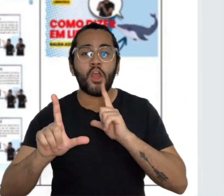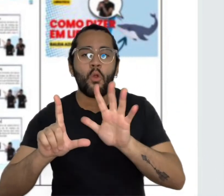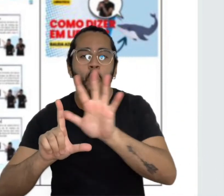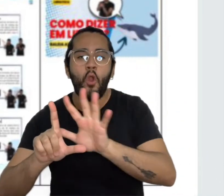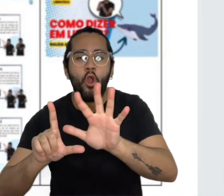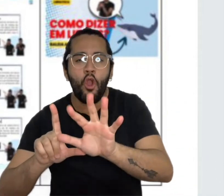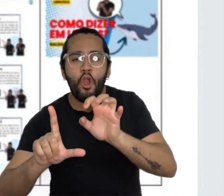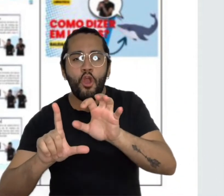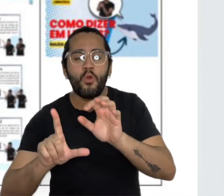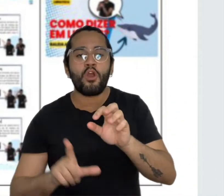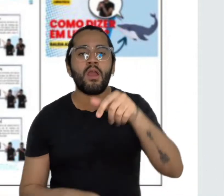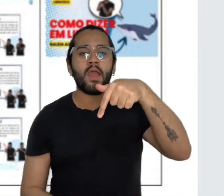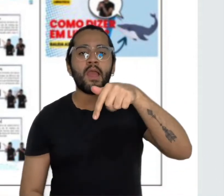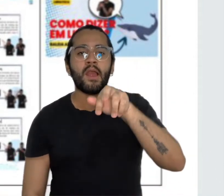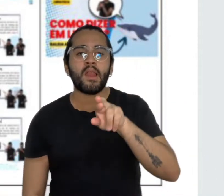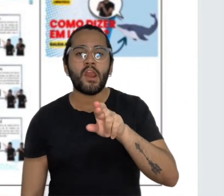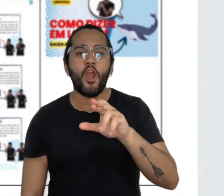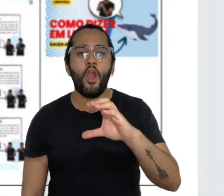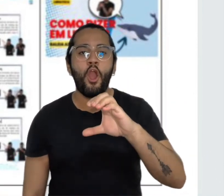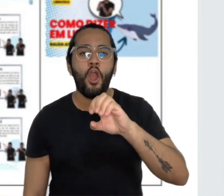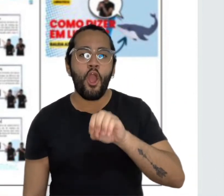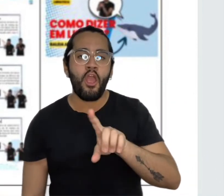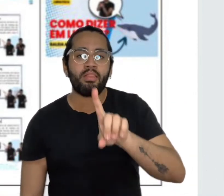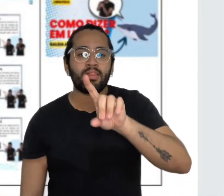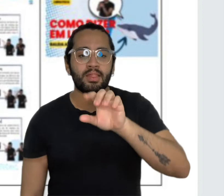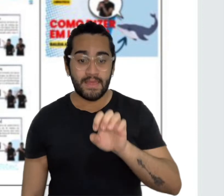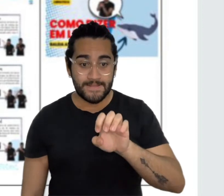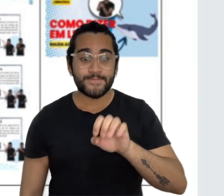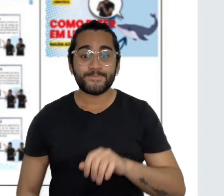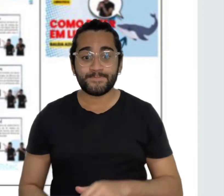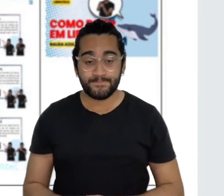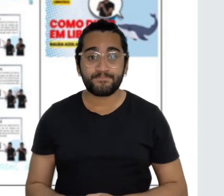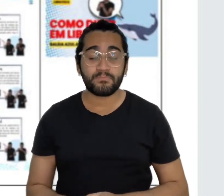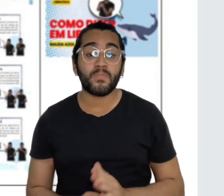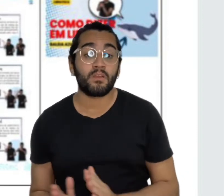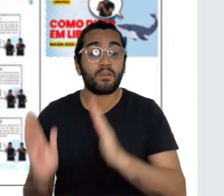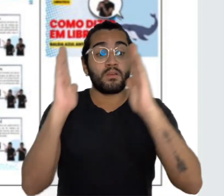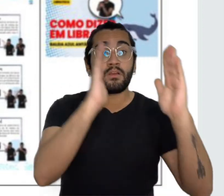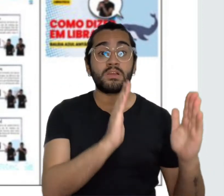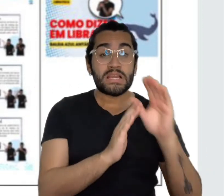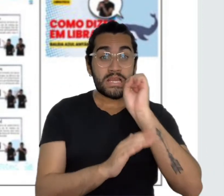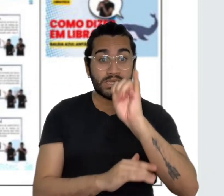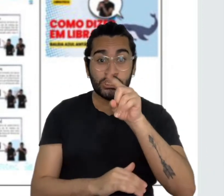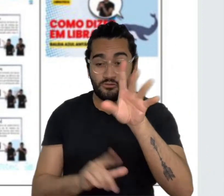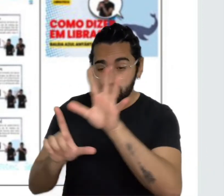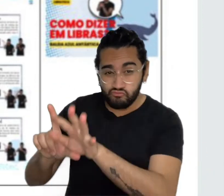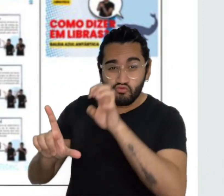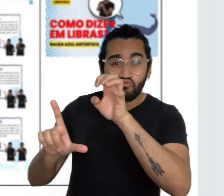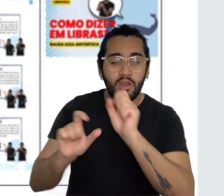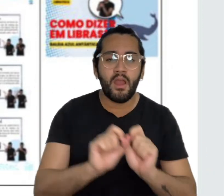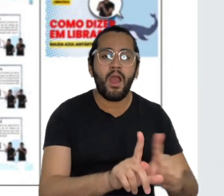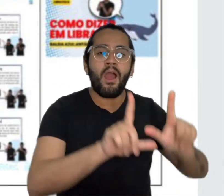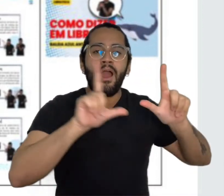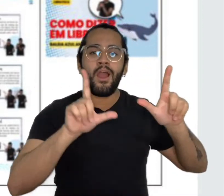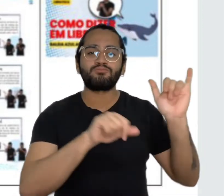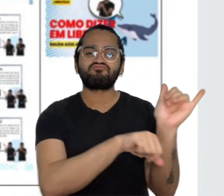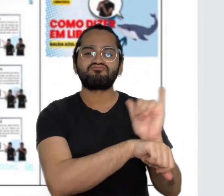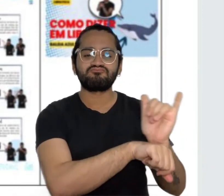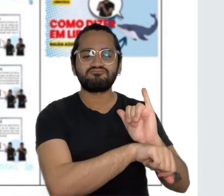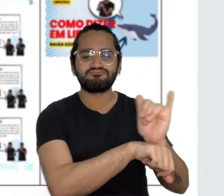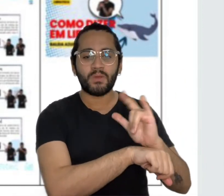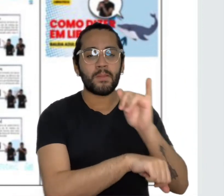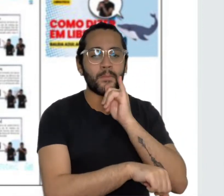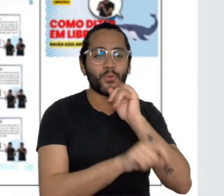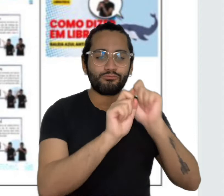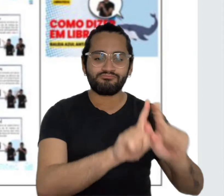azul antártica. E do outro lado, um QR Code. Já na terceira imagem você consegue perceber uma foto